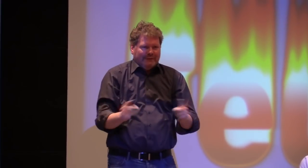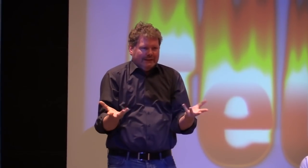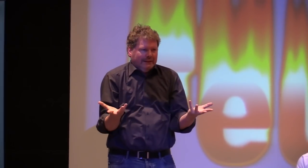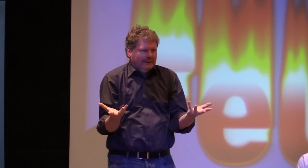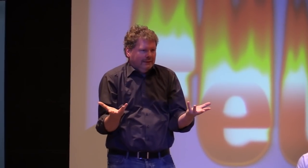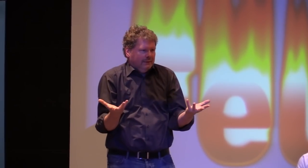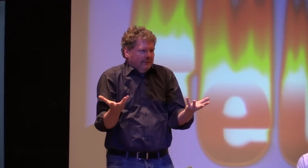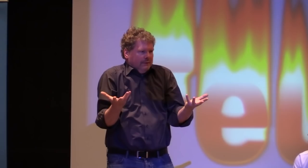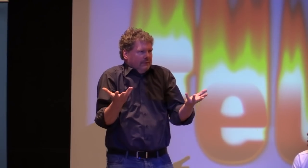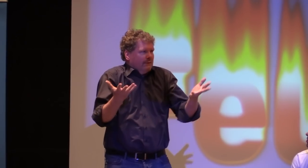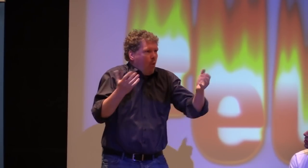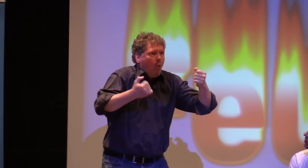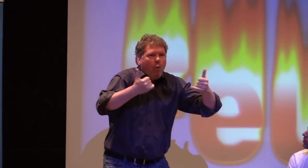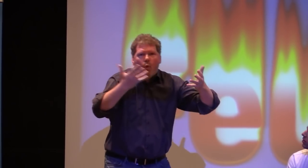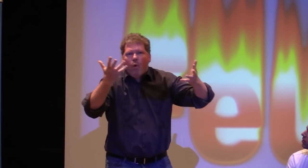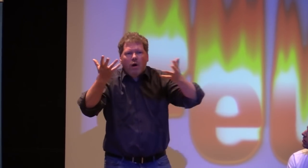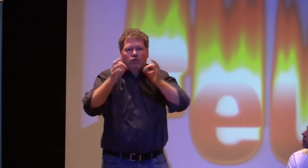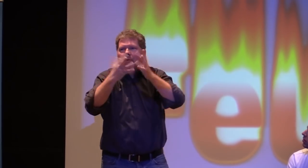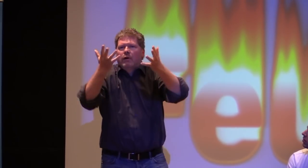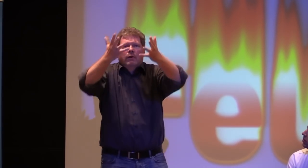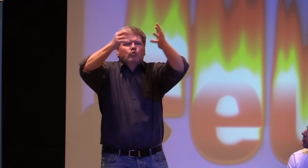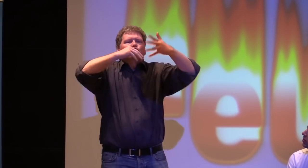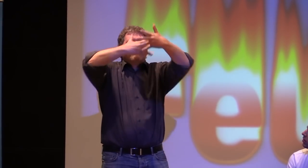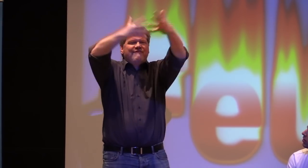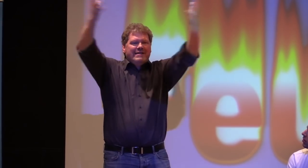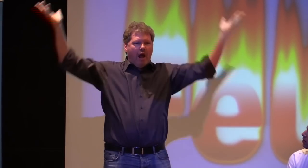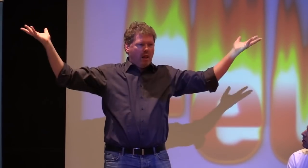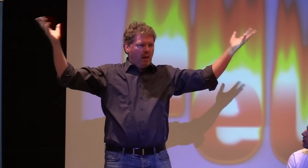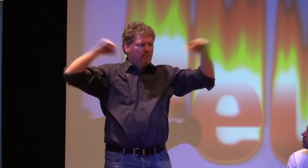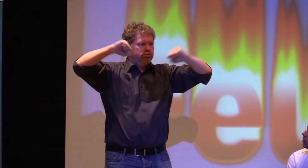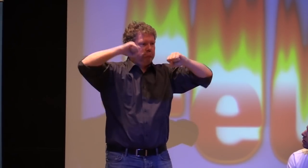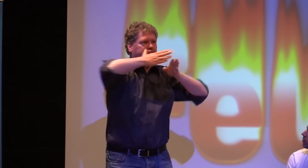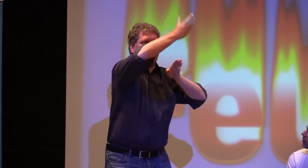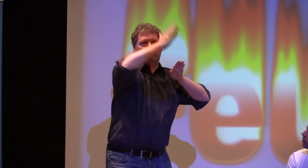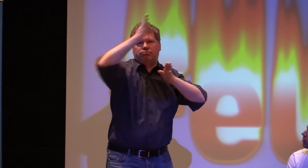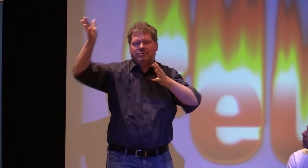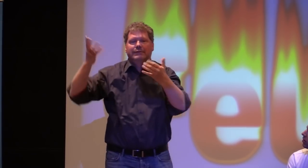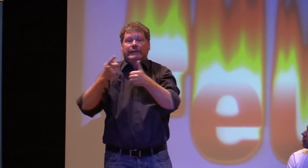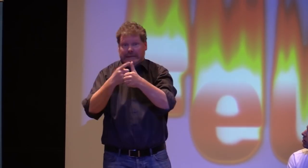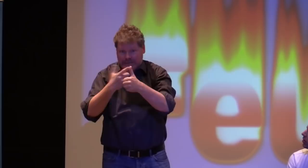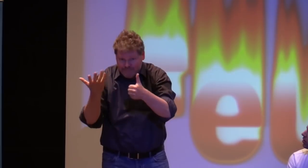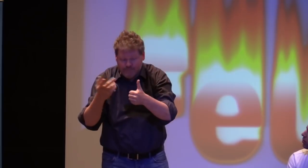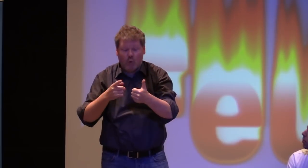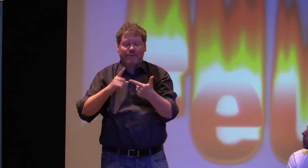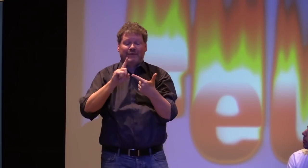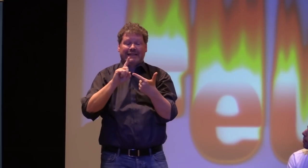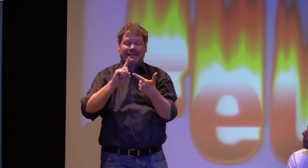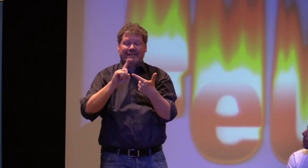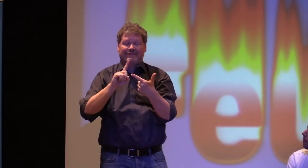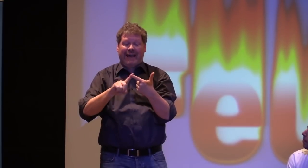wir auch einfach viel zu wenig Leute sind, um auf allen Hochzeiten zu tanzen. Es gibt halt so viele Sachen, die sich so schnell verändern und unsere